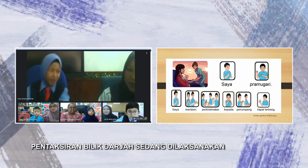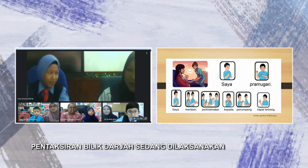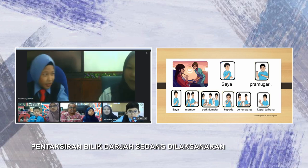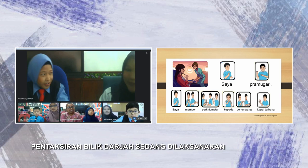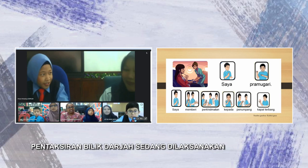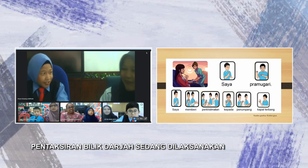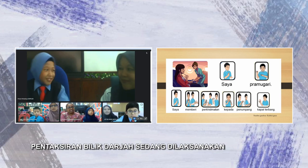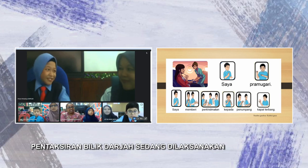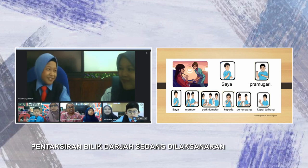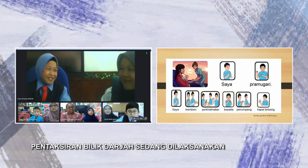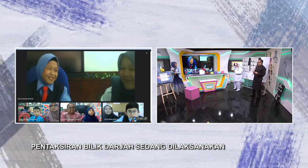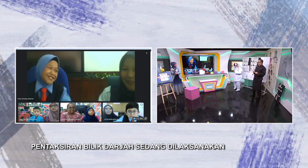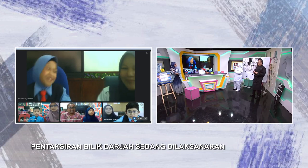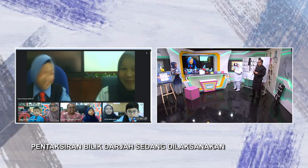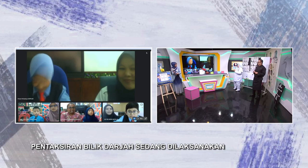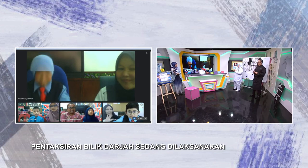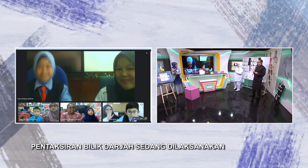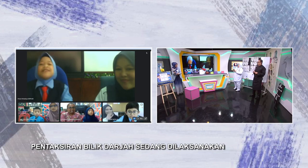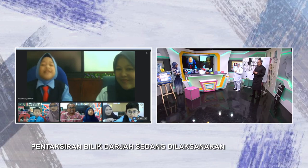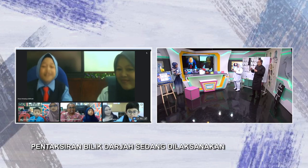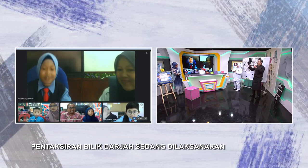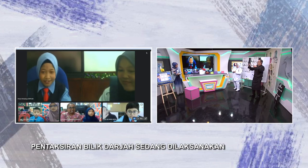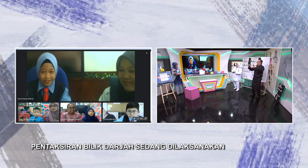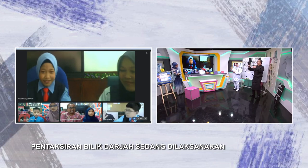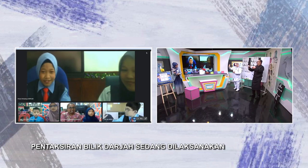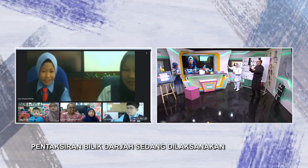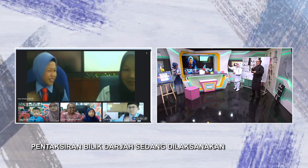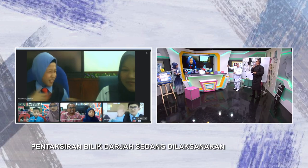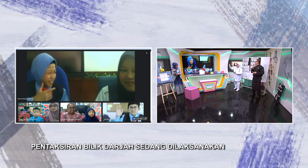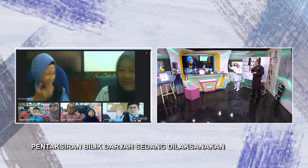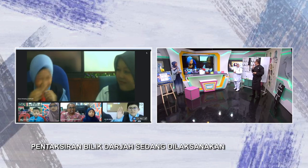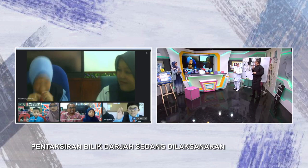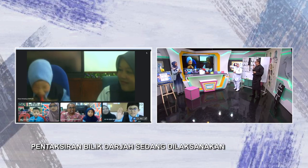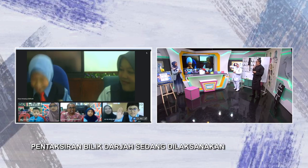Tanya. Cikgu, saya bagi ganjaran dulu, cikgu. Boleh? Boleh.